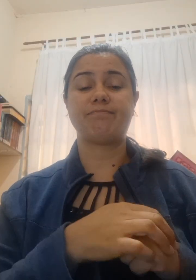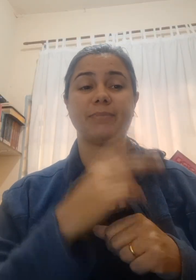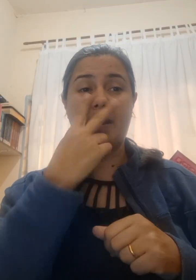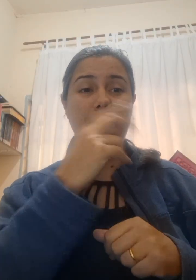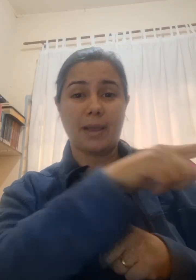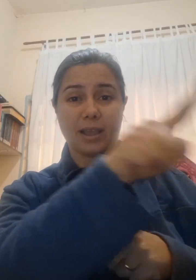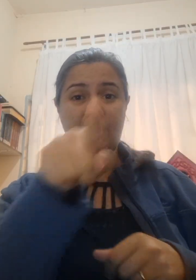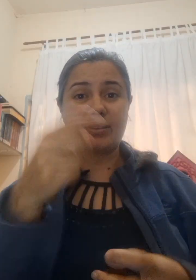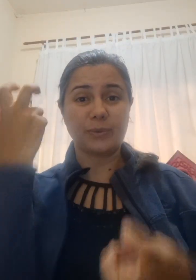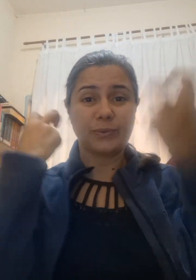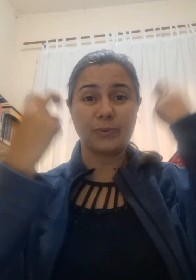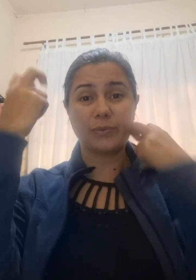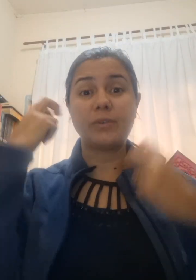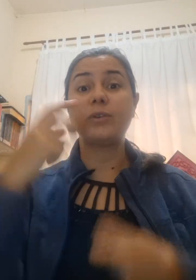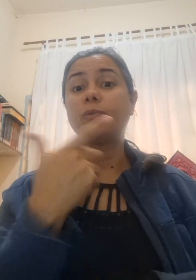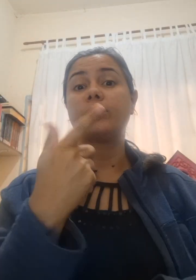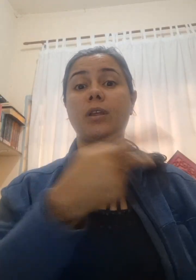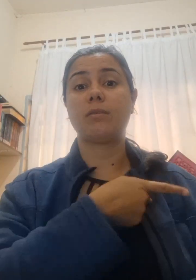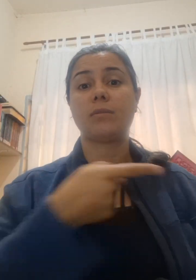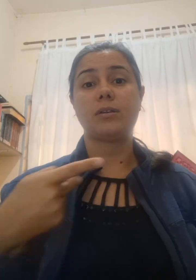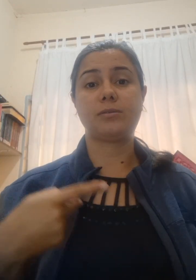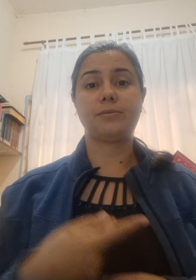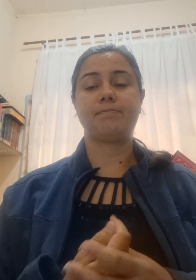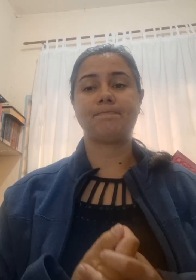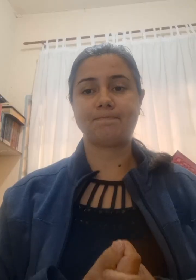delas. Parece ovelha que não tem pastor.